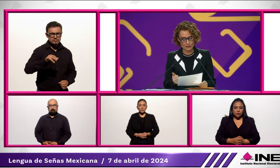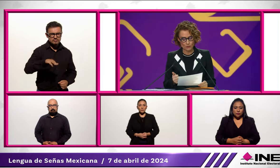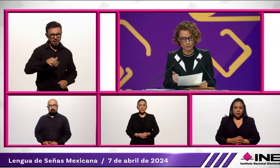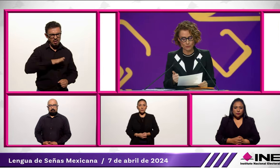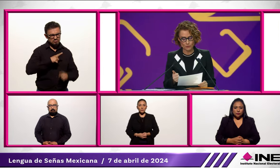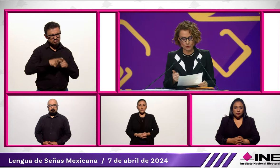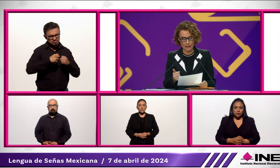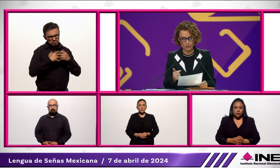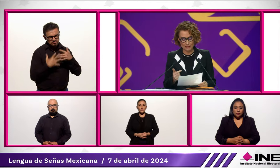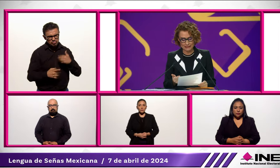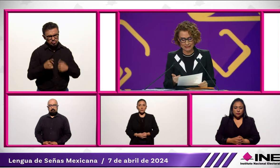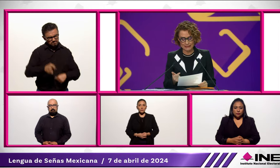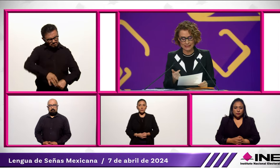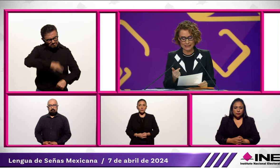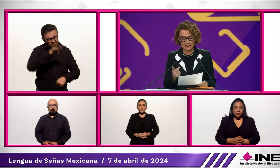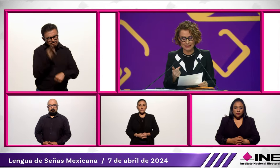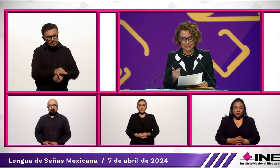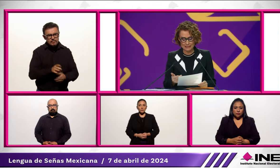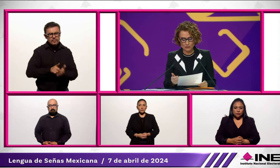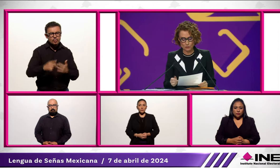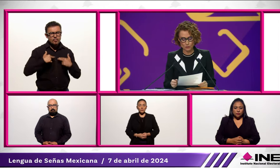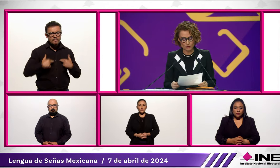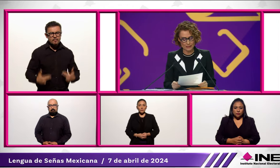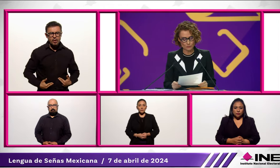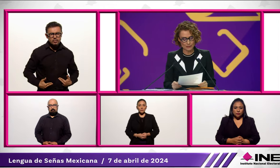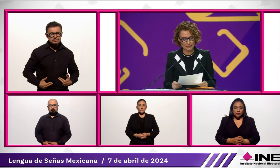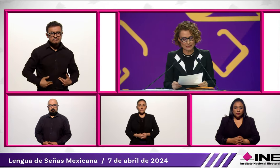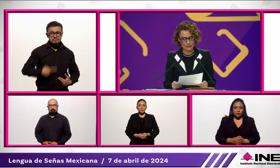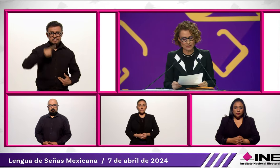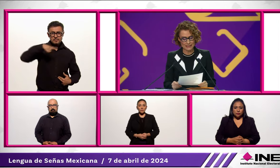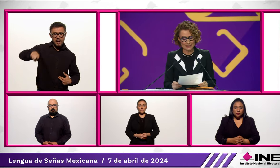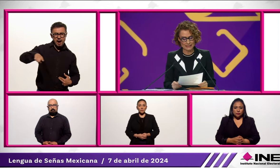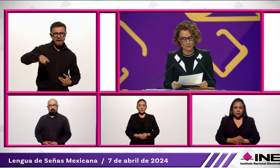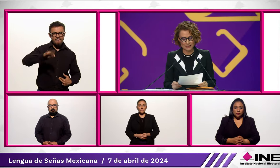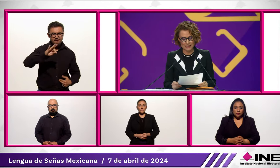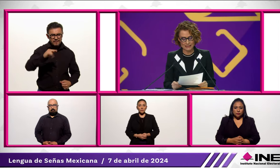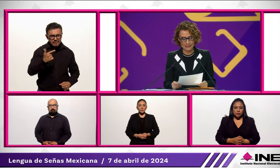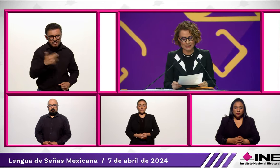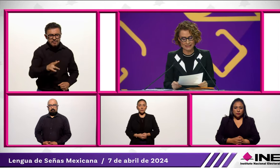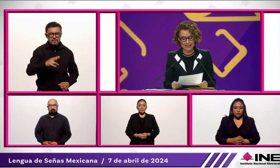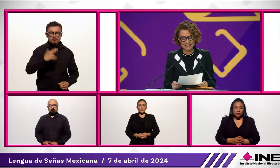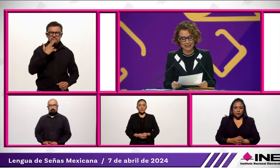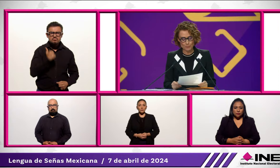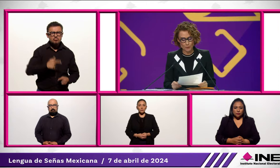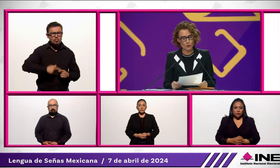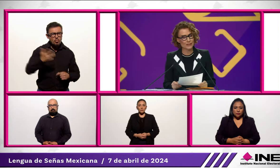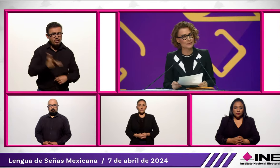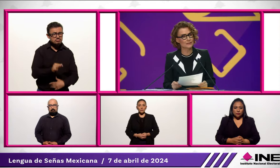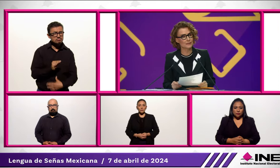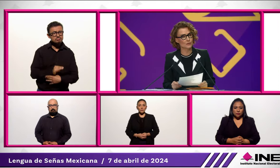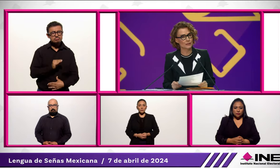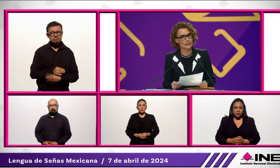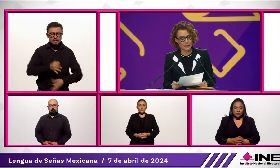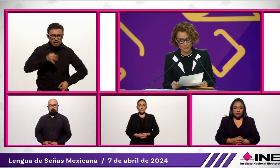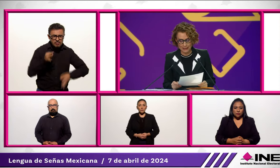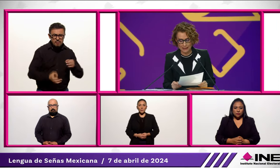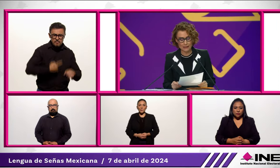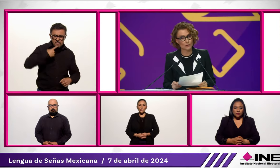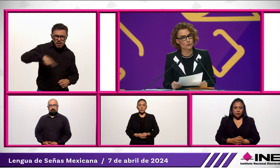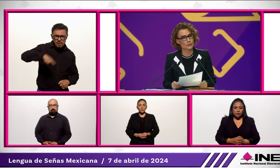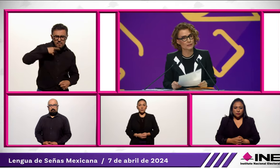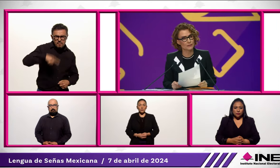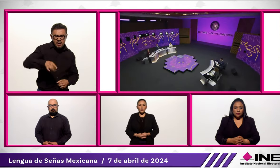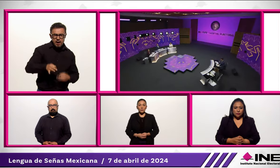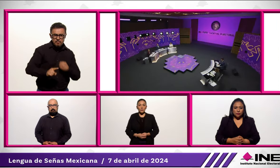violencia de género no han funcionado, si las secretarías, institutos de las mujeres y las fiscalías especializadas tampoco han incidido en